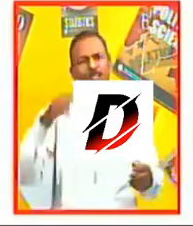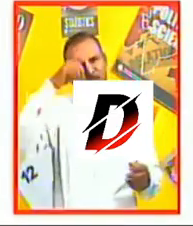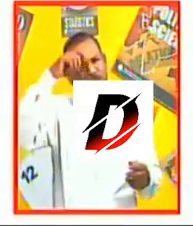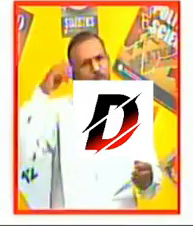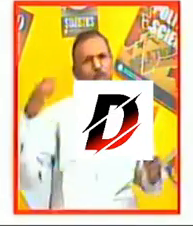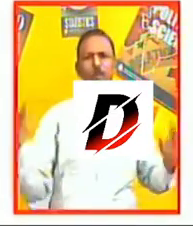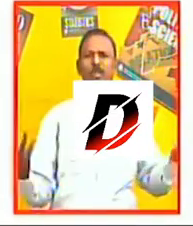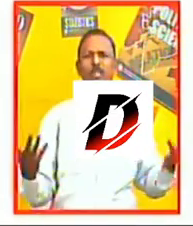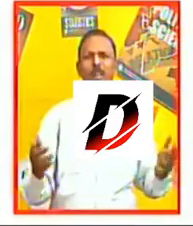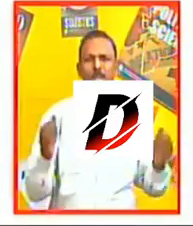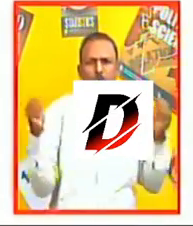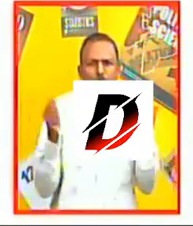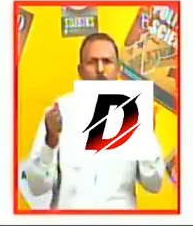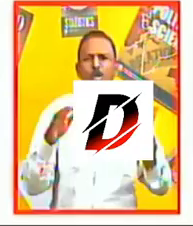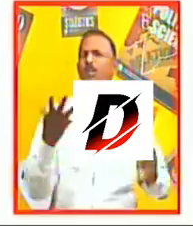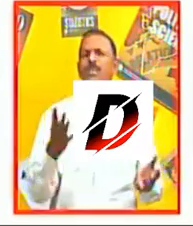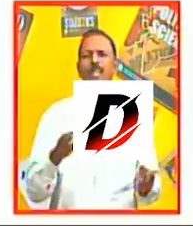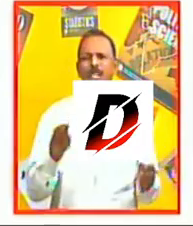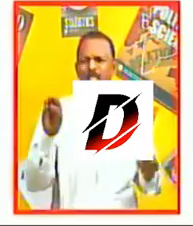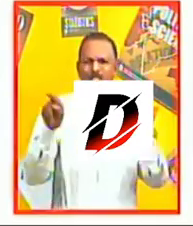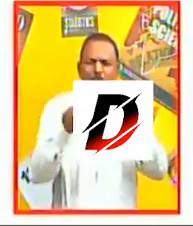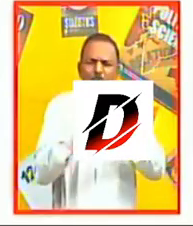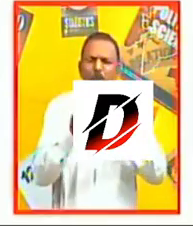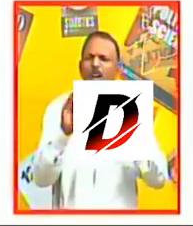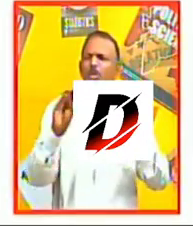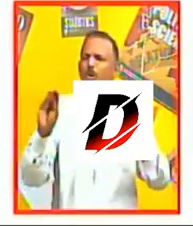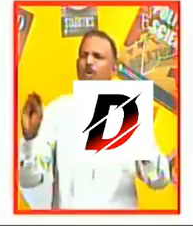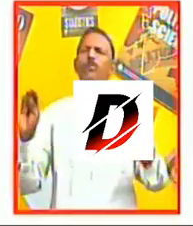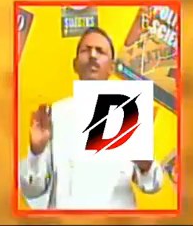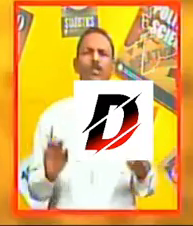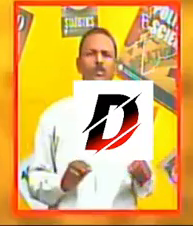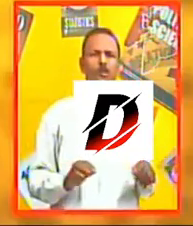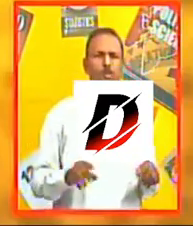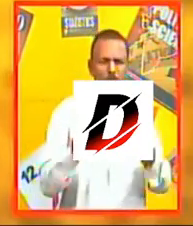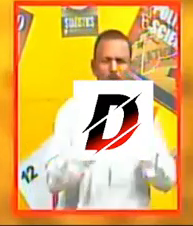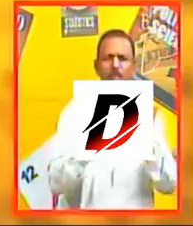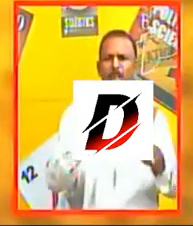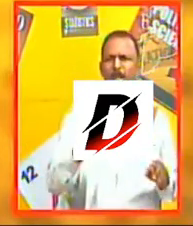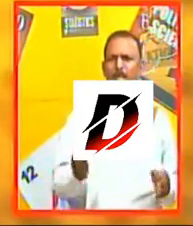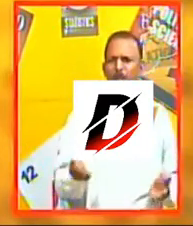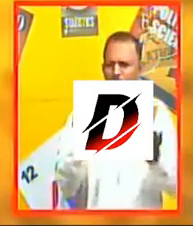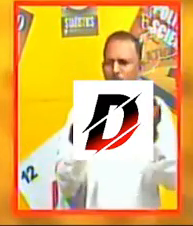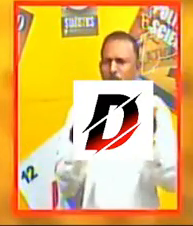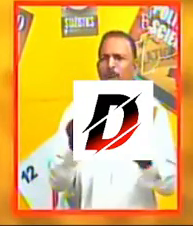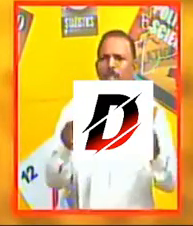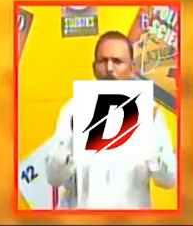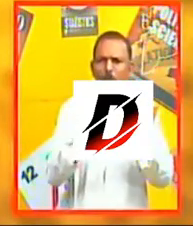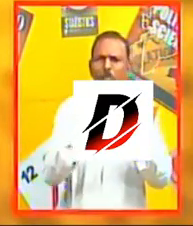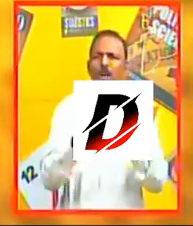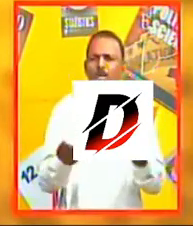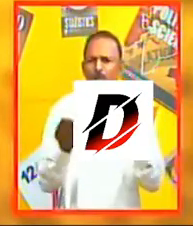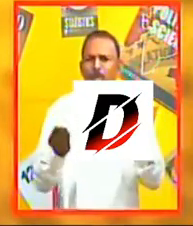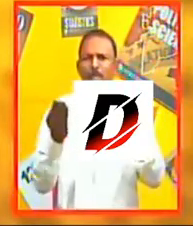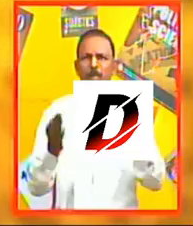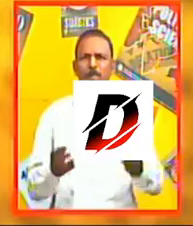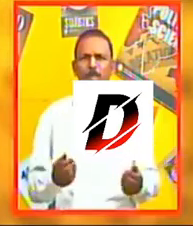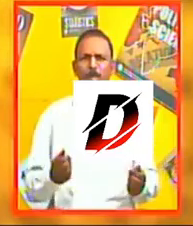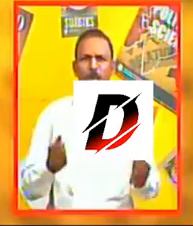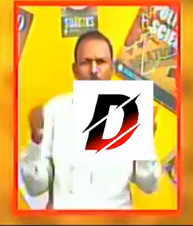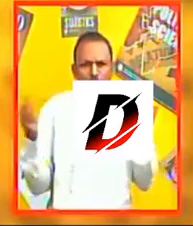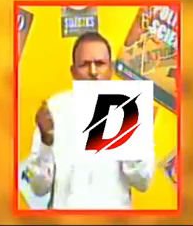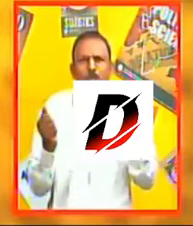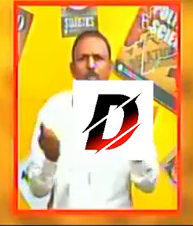குளிருடையதாகவோ இருக்காது. சமச்சீர், அதுதான் சமச்சீர். இப்போ நம்ம சொல்லும் பொழுது பார்த்தா ரெண்டும் ஒரே மாதிரி தான் இருக்கும், வெப்பமும் ஒரே மாதிரி தான்